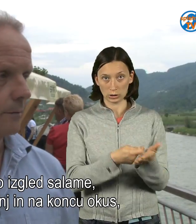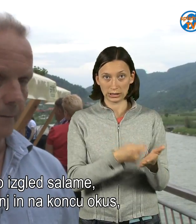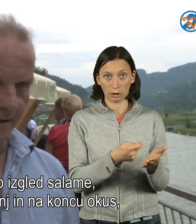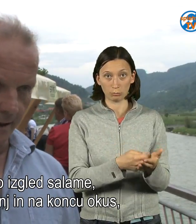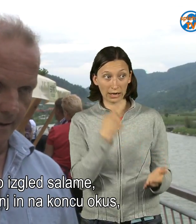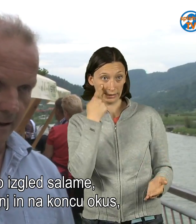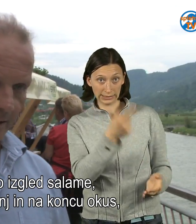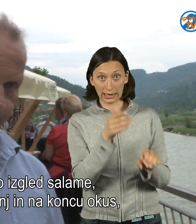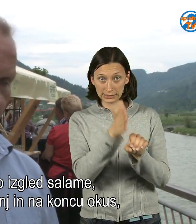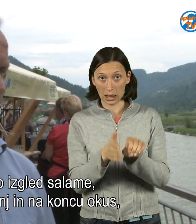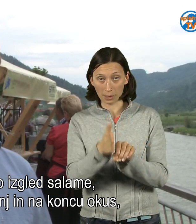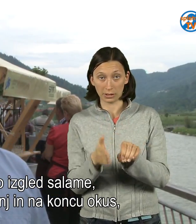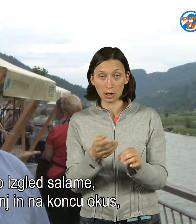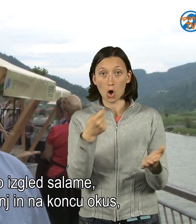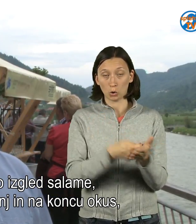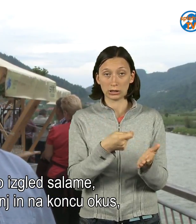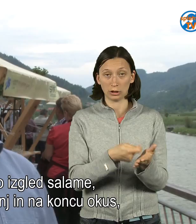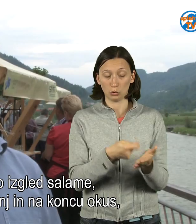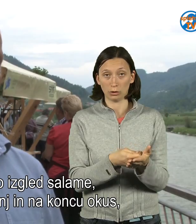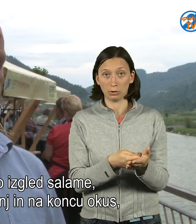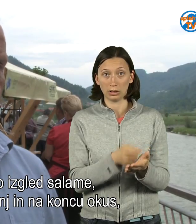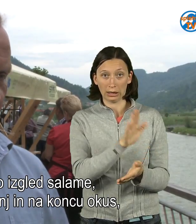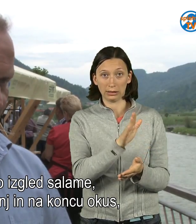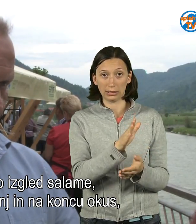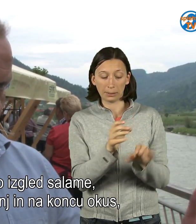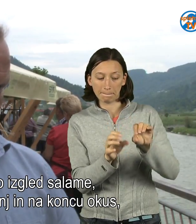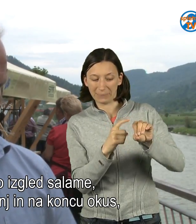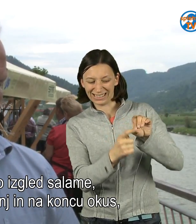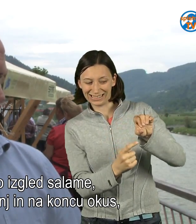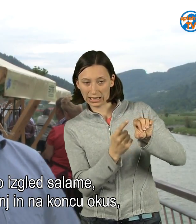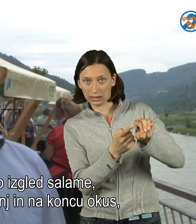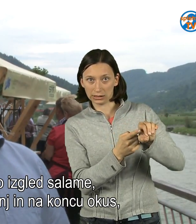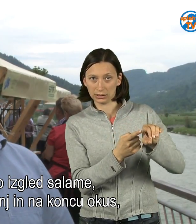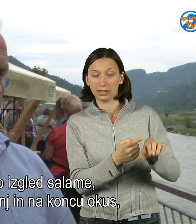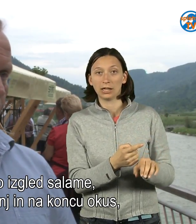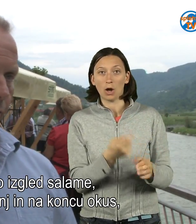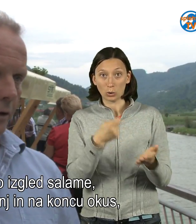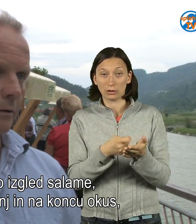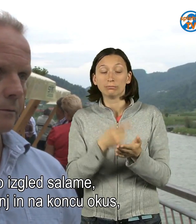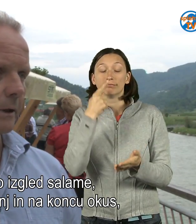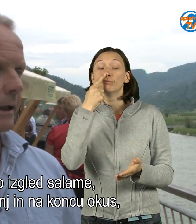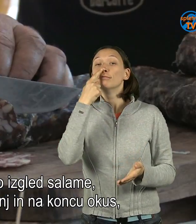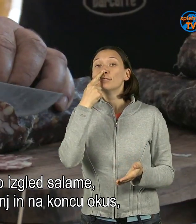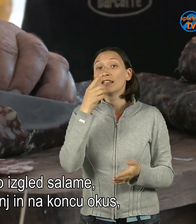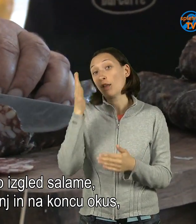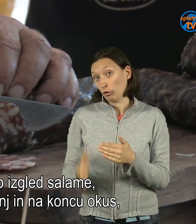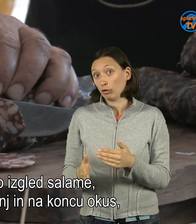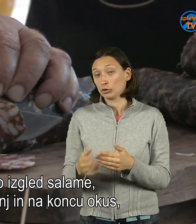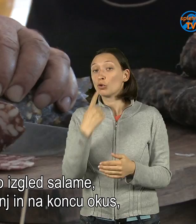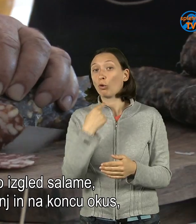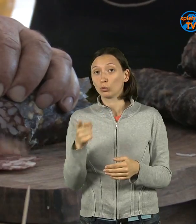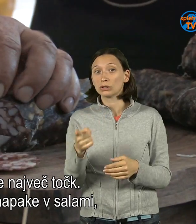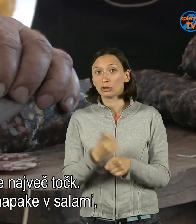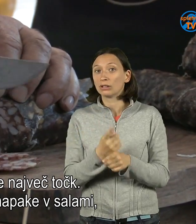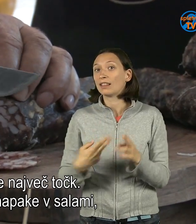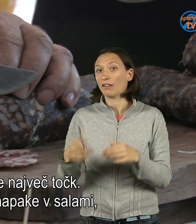Ocenjujemo izgled salame, ocenjujemo njen presek, ocenjujemo vonj in na koncu okus,